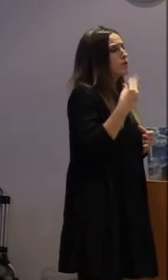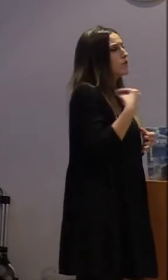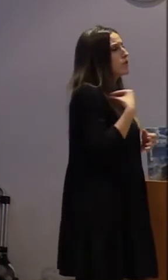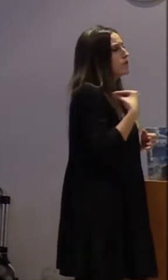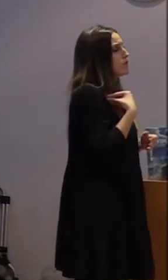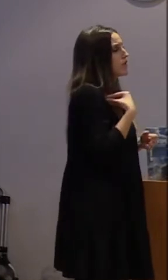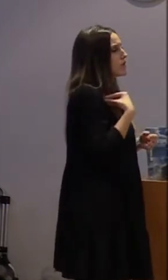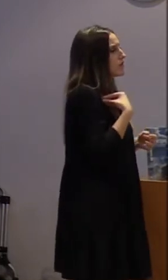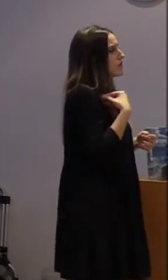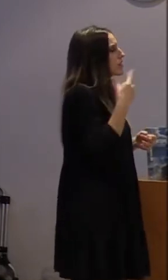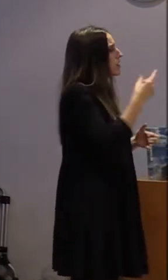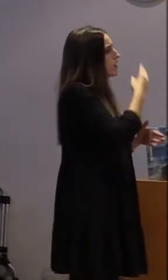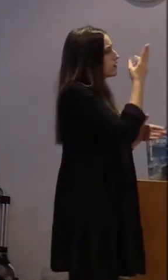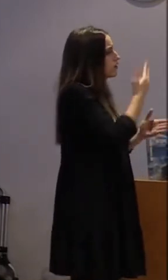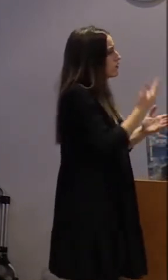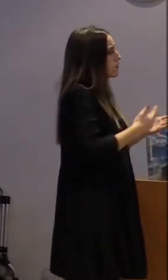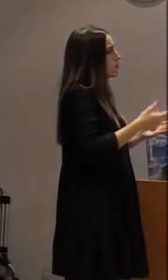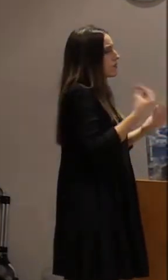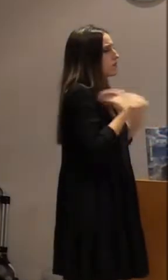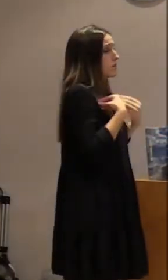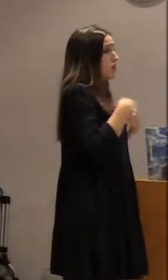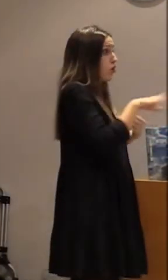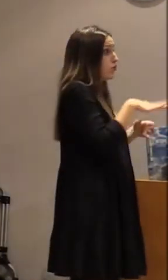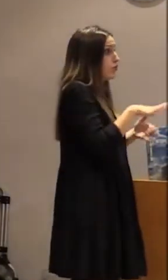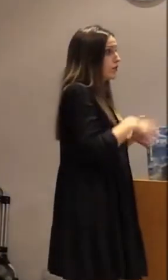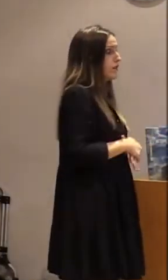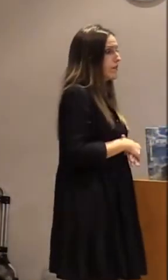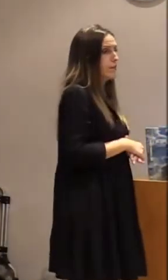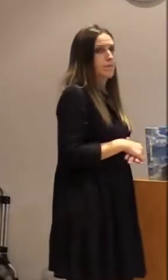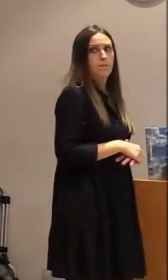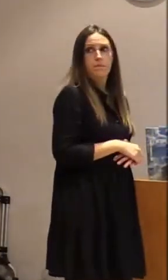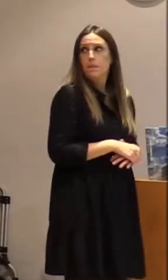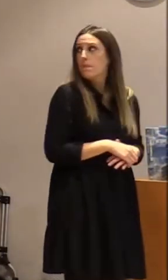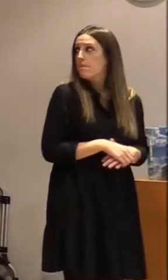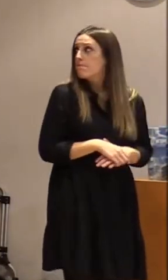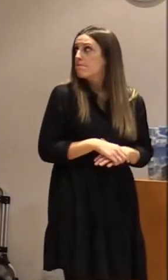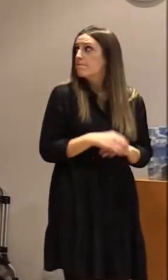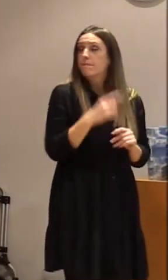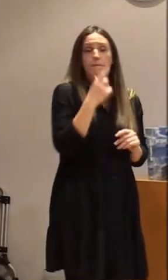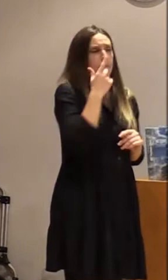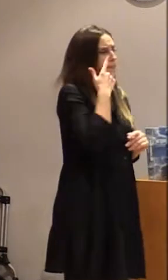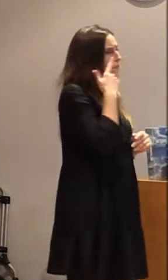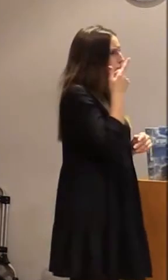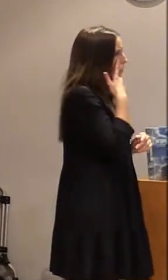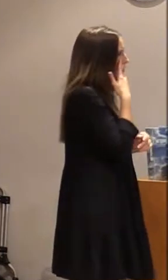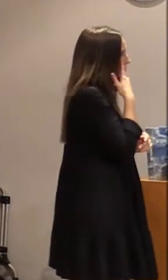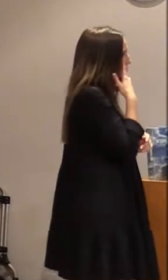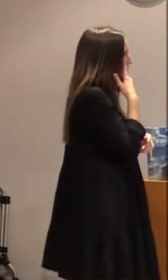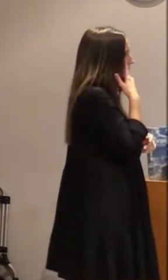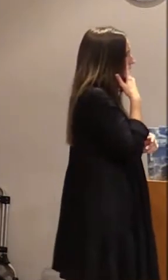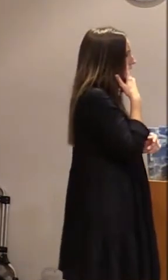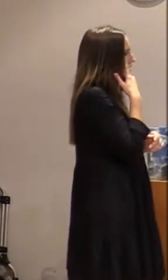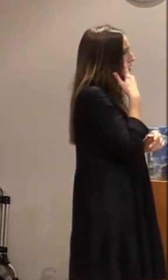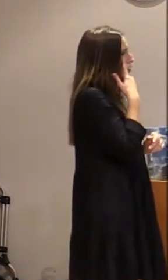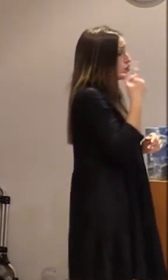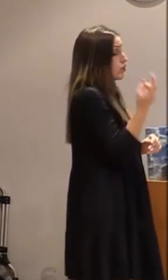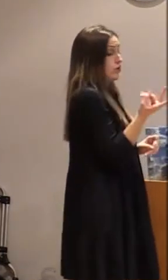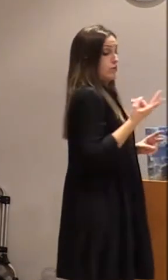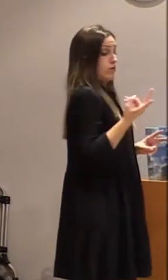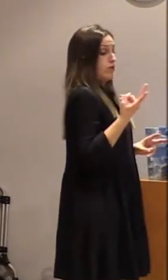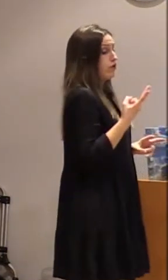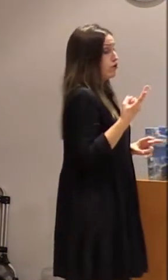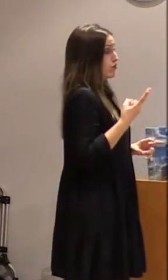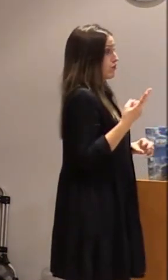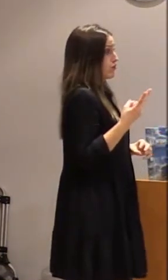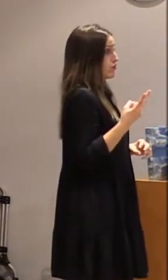preguntarnos dónde vivieron esos pintores que os he puesto, de los que os he puesto cuadros. Pues fijaros que tanto Piero de la Francesca como